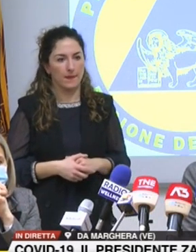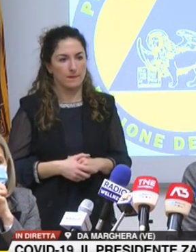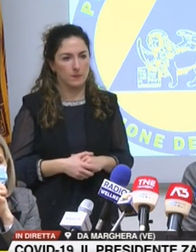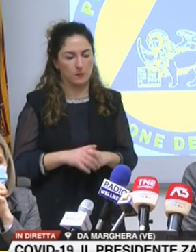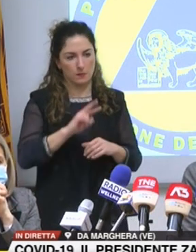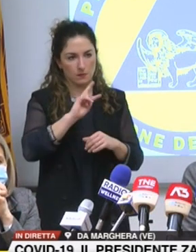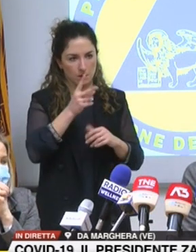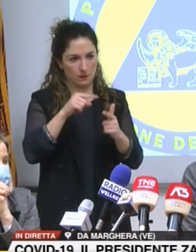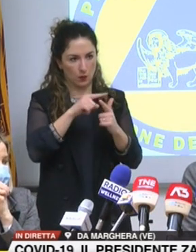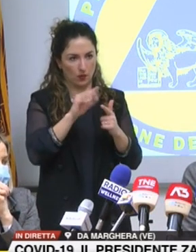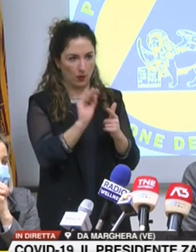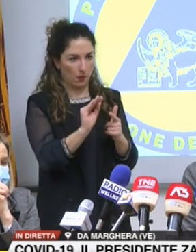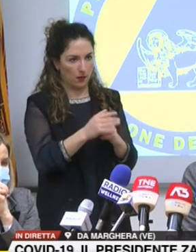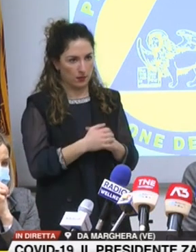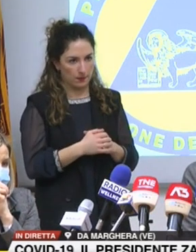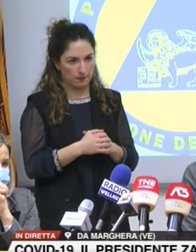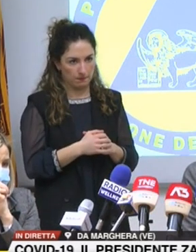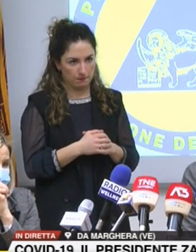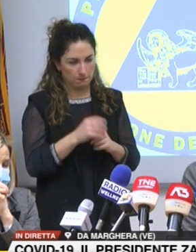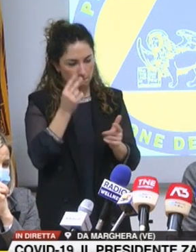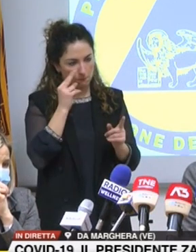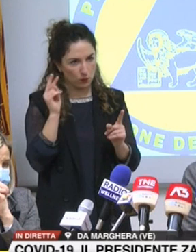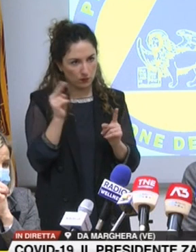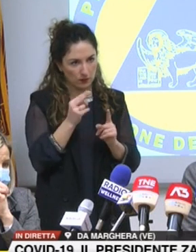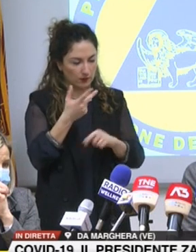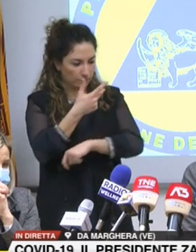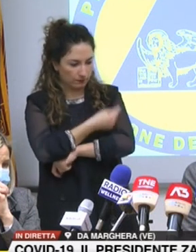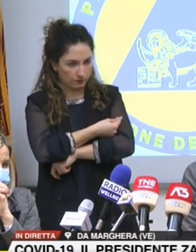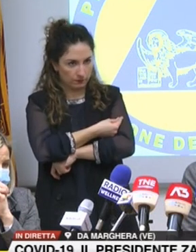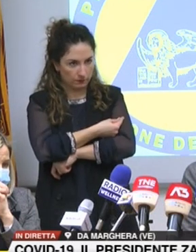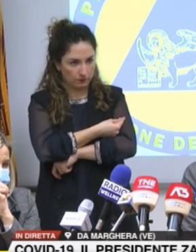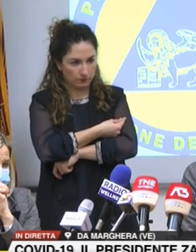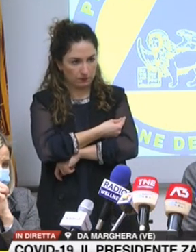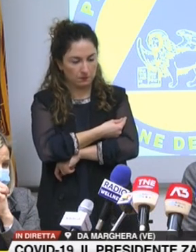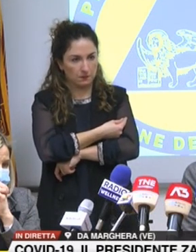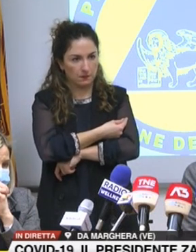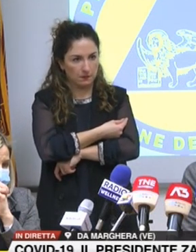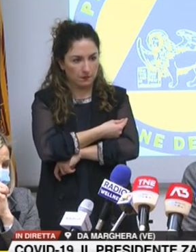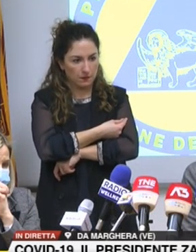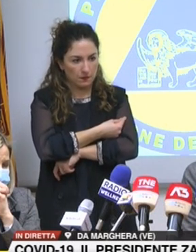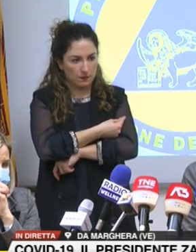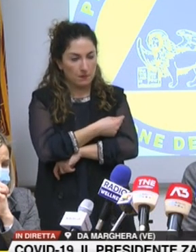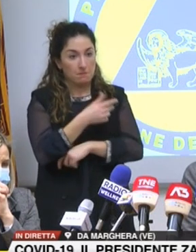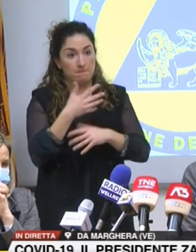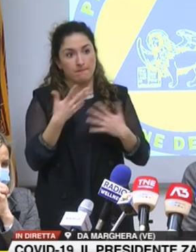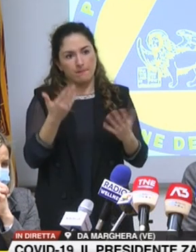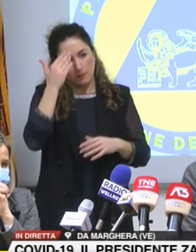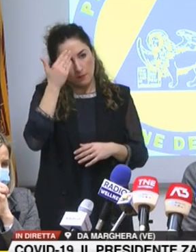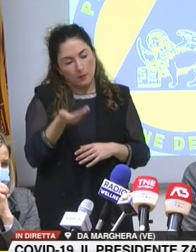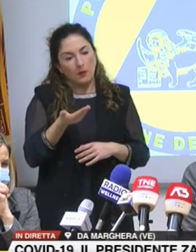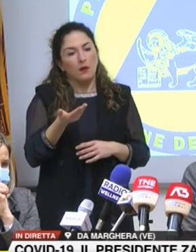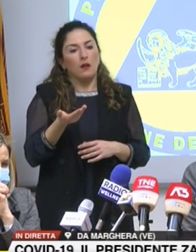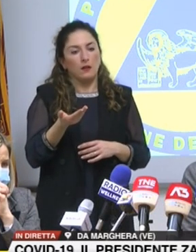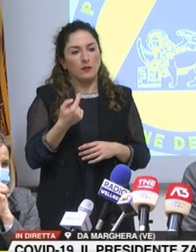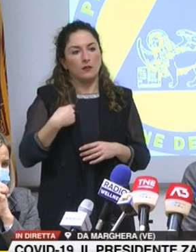la seconda cosa è questa, dal punto di vista invece della vaccinazione, purtroppo come tutti e come anche voi, noi stiamo